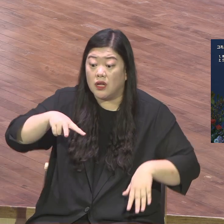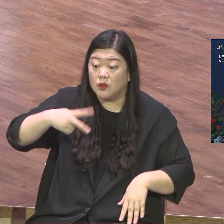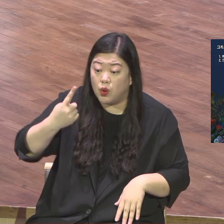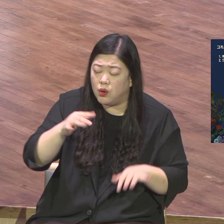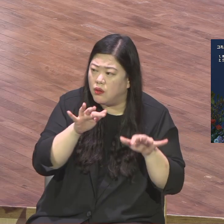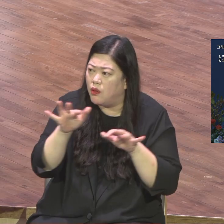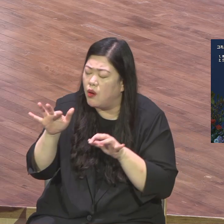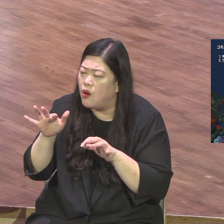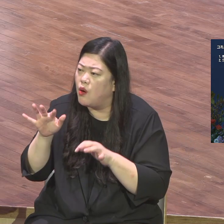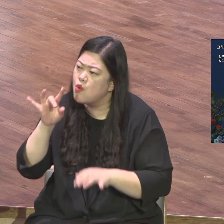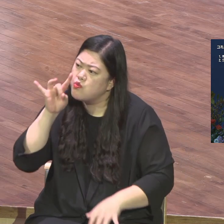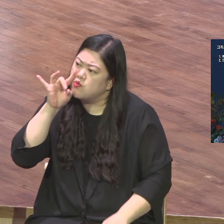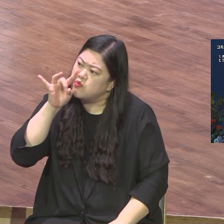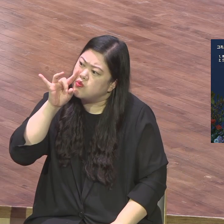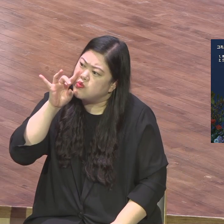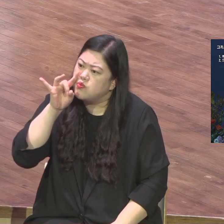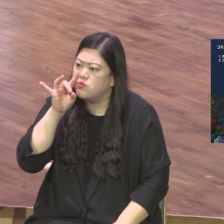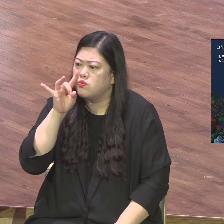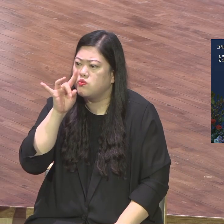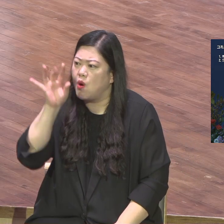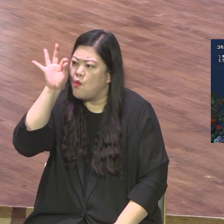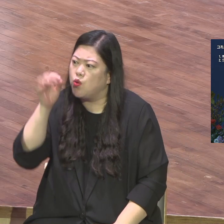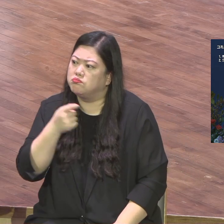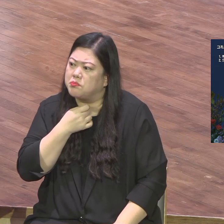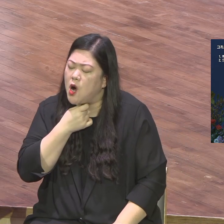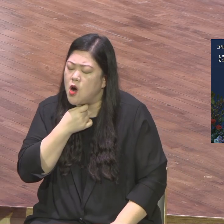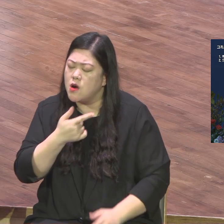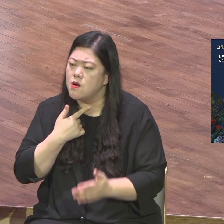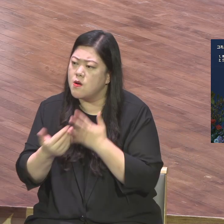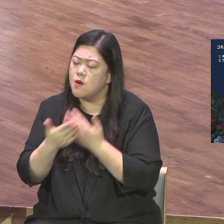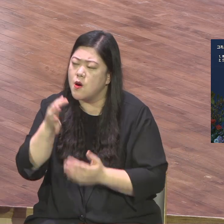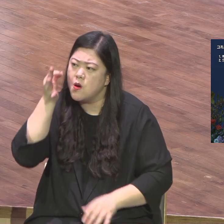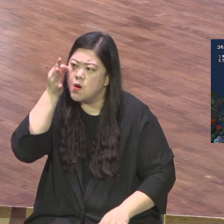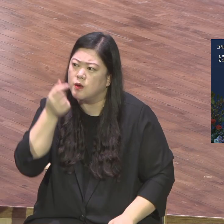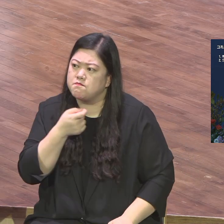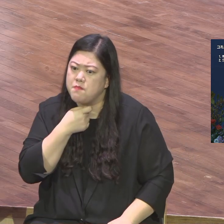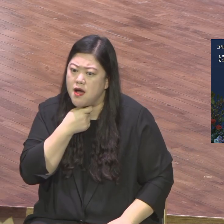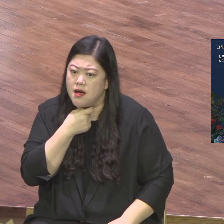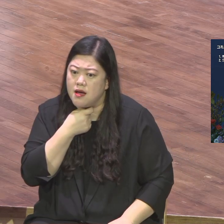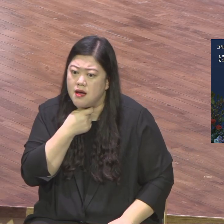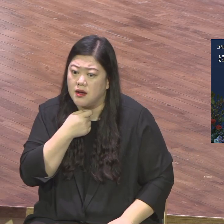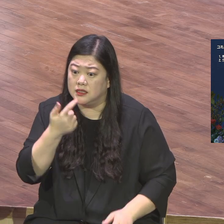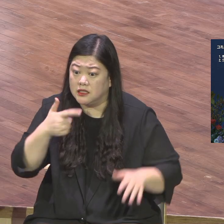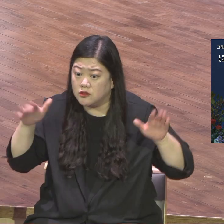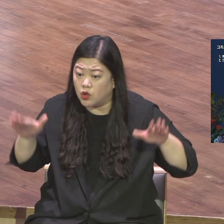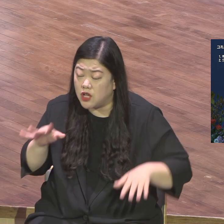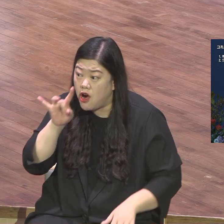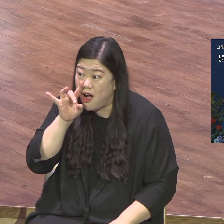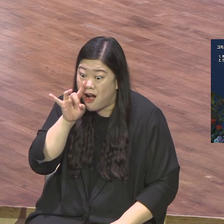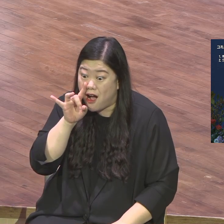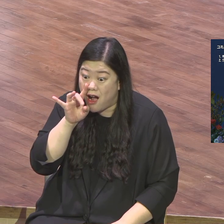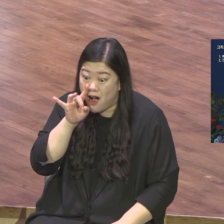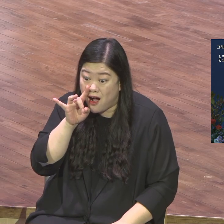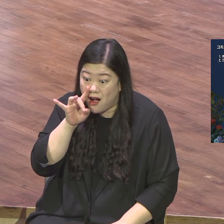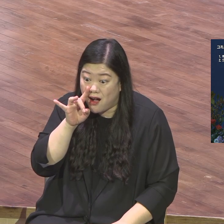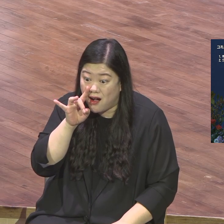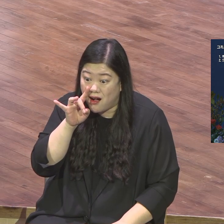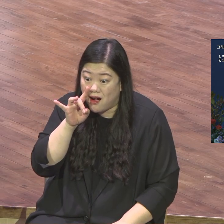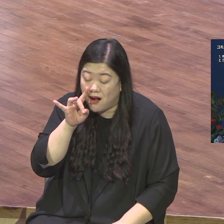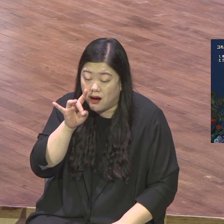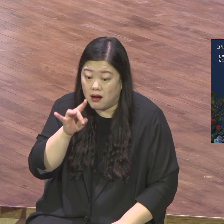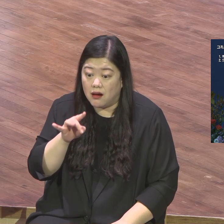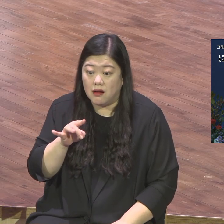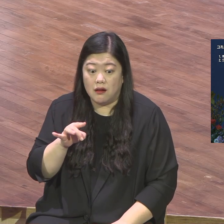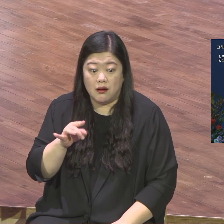몰랐던 비밀이, 하나님의 구원의 경륜 비밀이 천사들도 몰랐어요. 그런데 이 비밀을